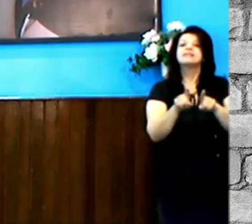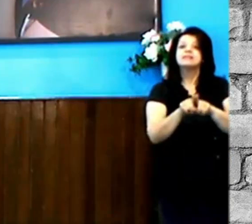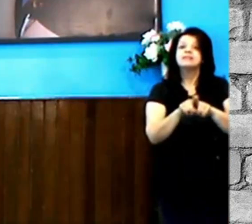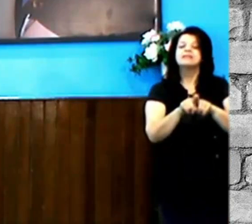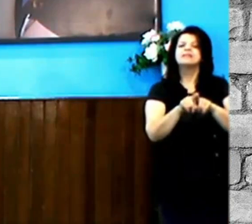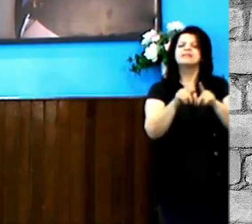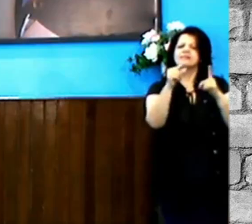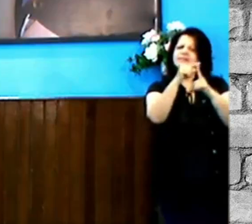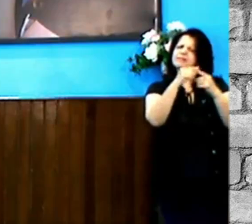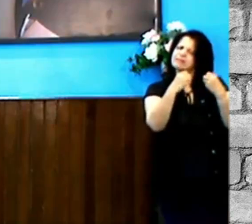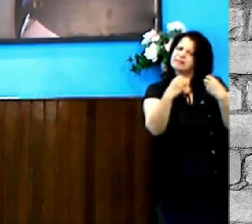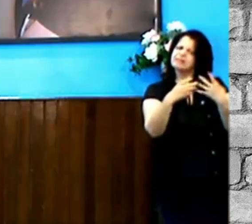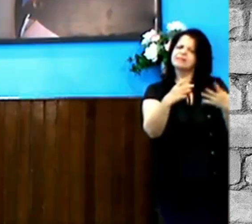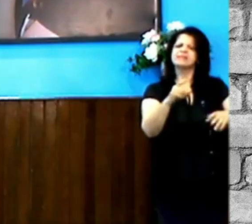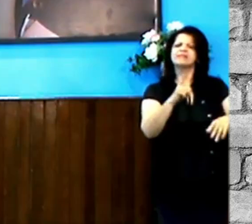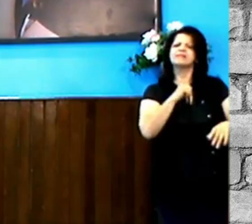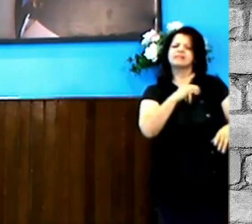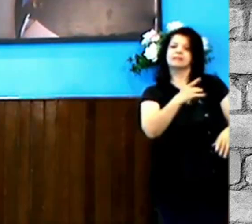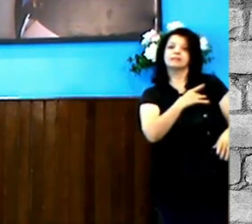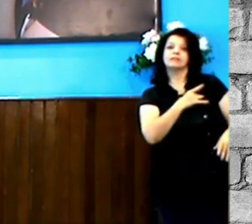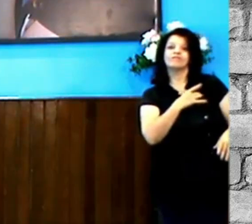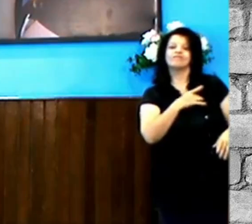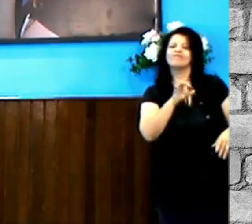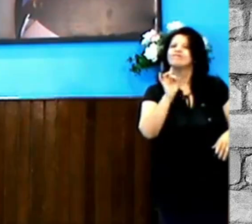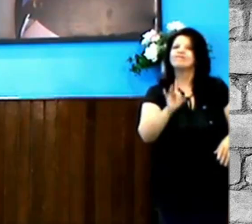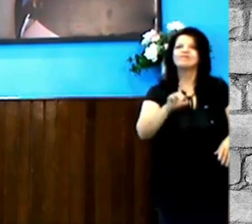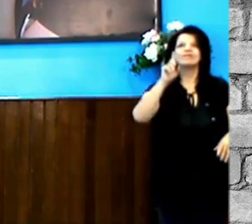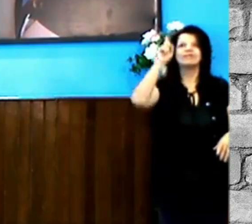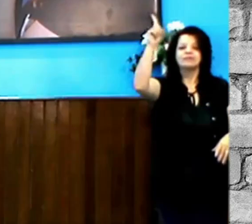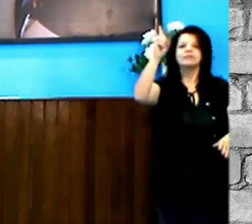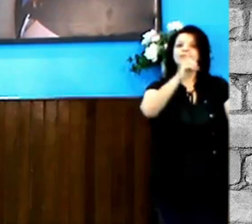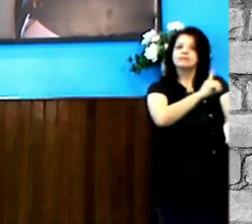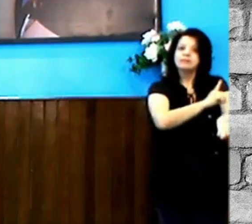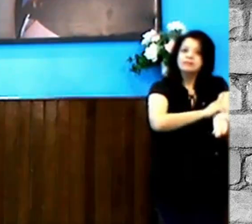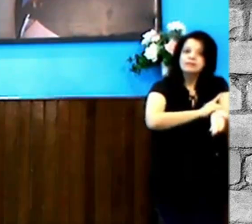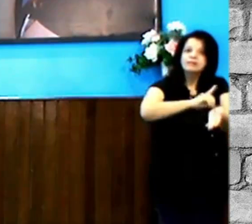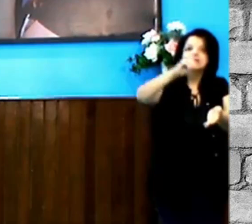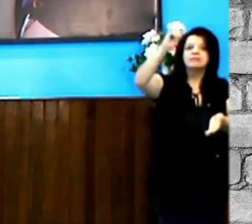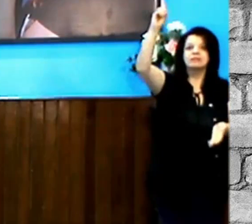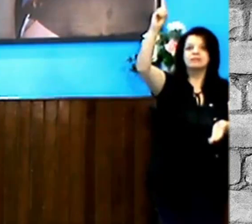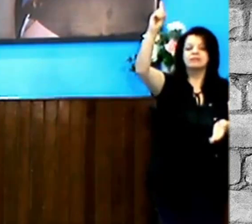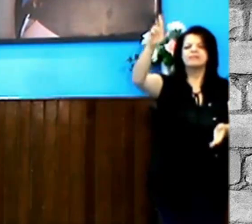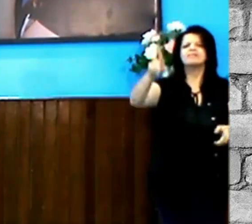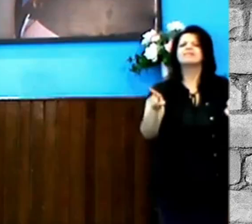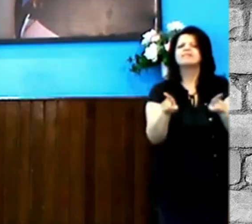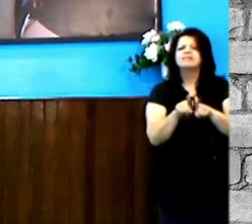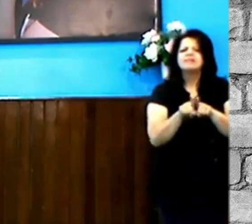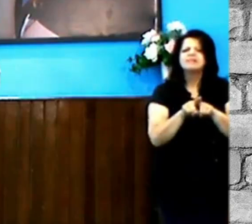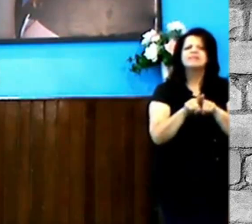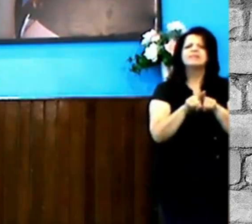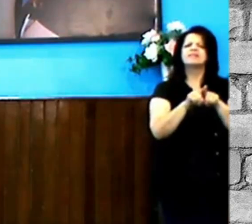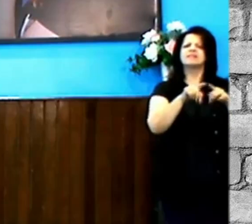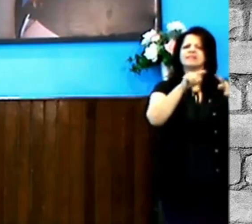que é devido a Deus, do qual Deus é digno. Isso está no Salmo 90, versículo 11. Finalmente, a lista